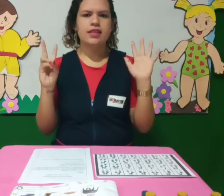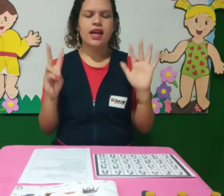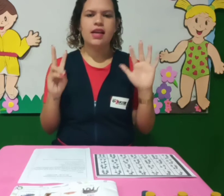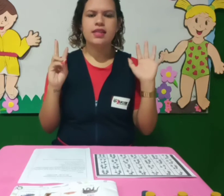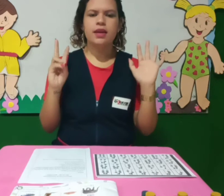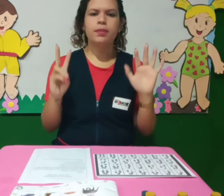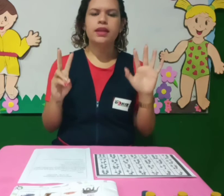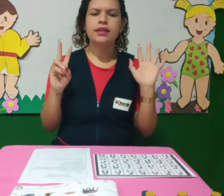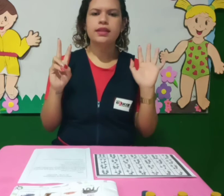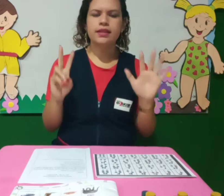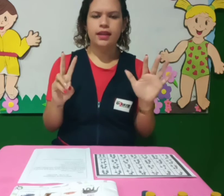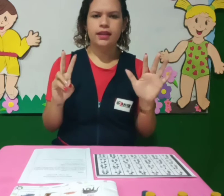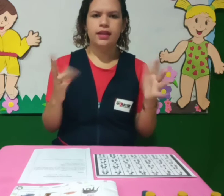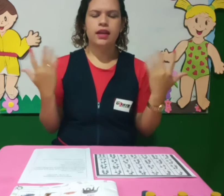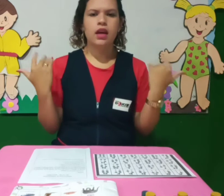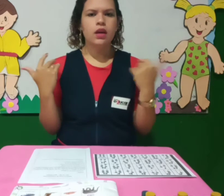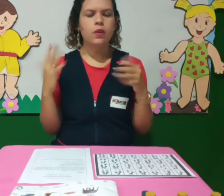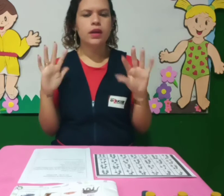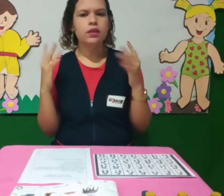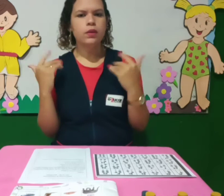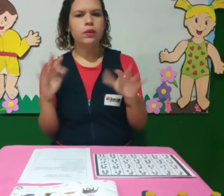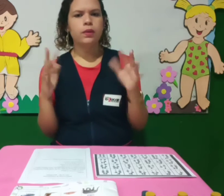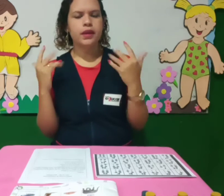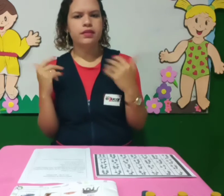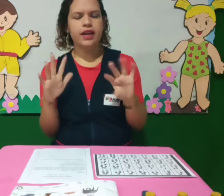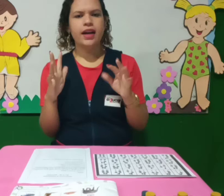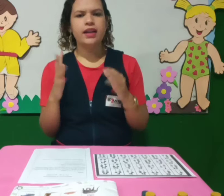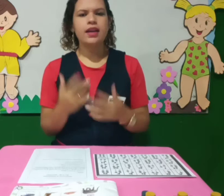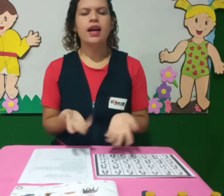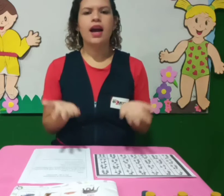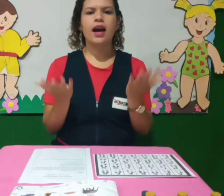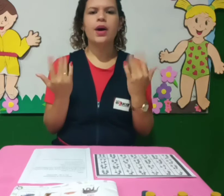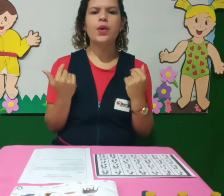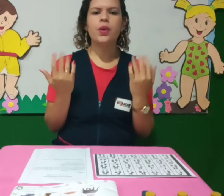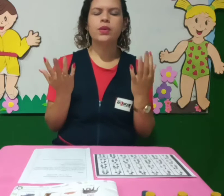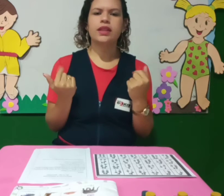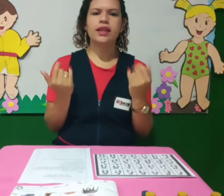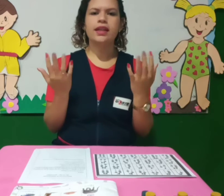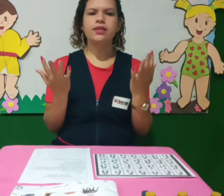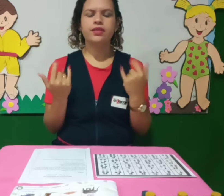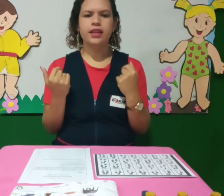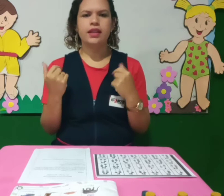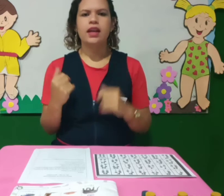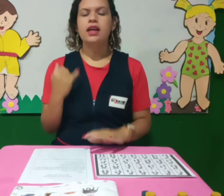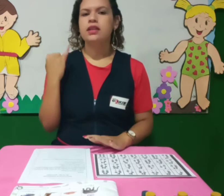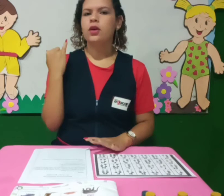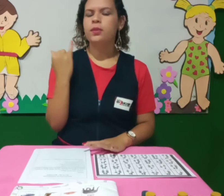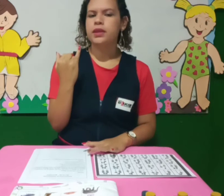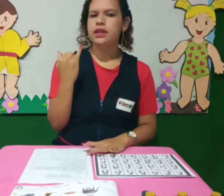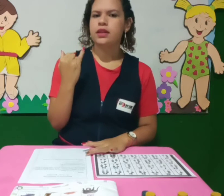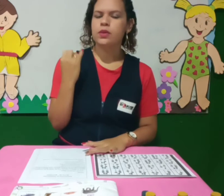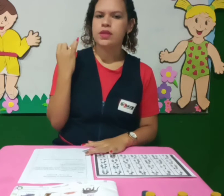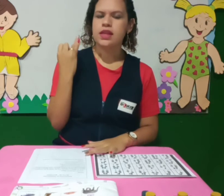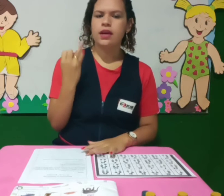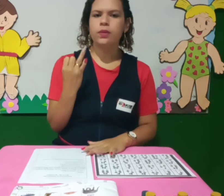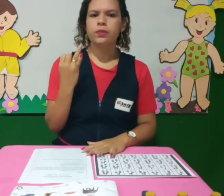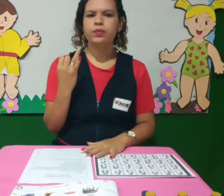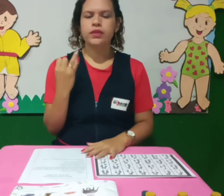a semana tem. Quando uma vai, a outra vem. Domingo,